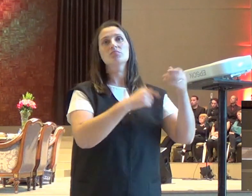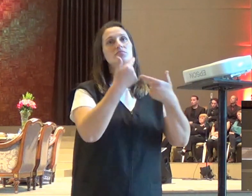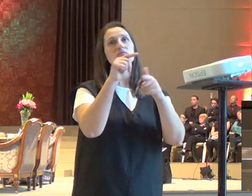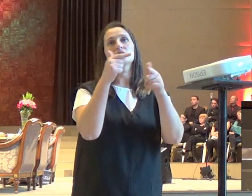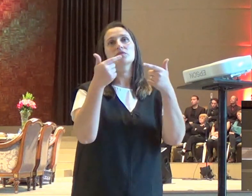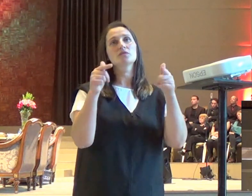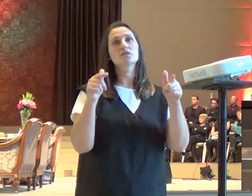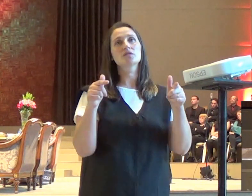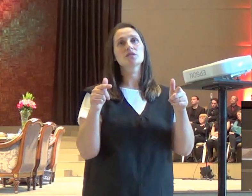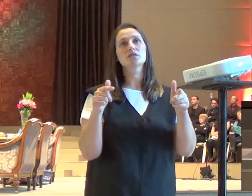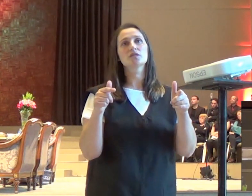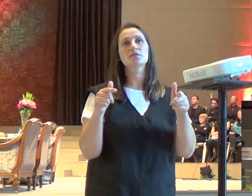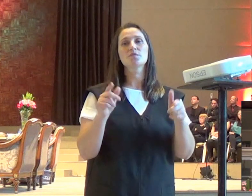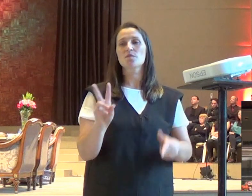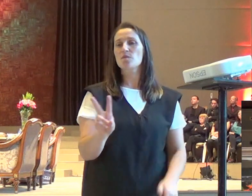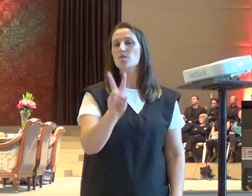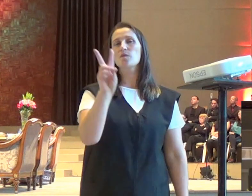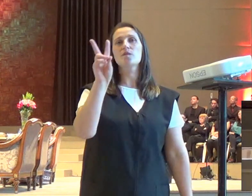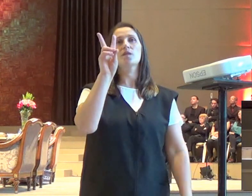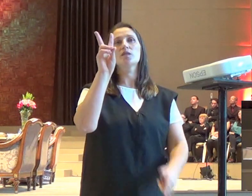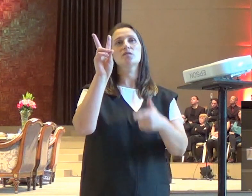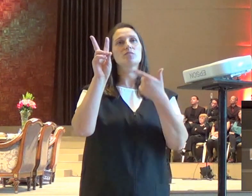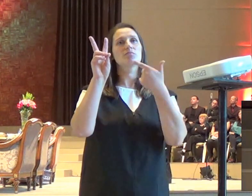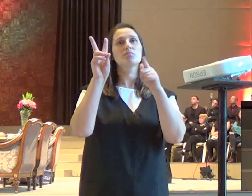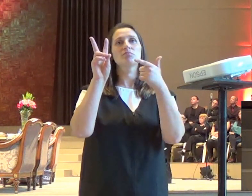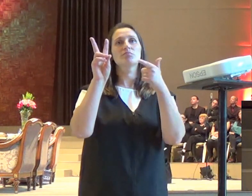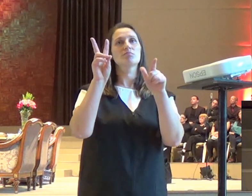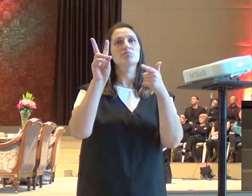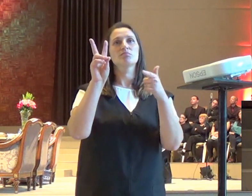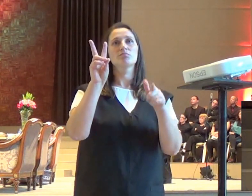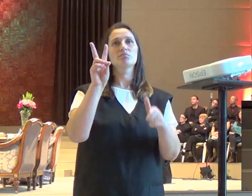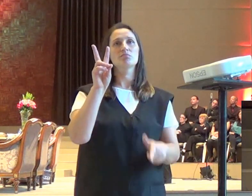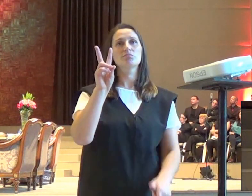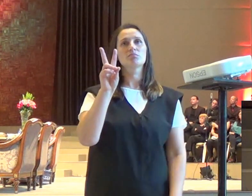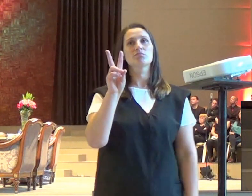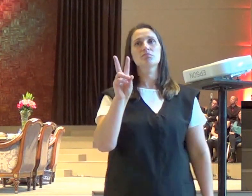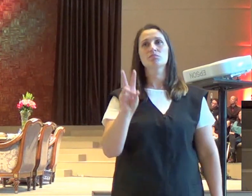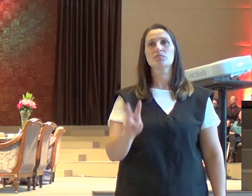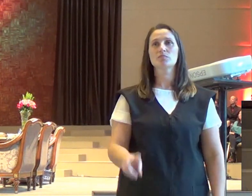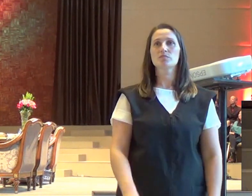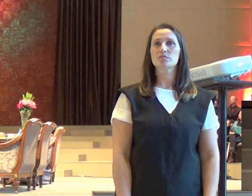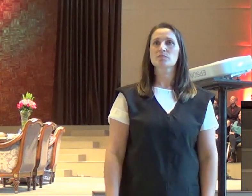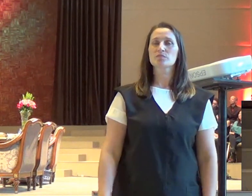que não tinham senso de valor nem pela vida humana